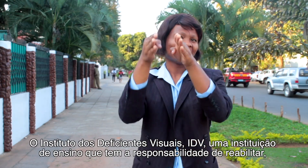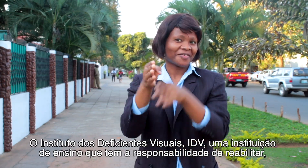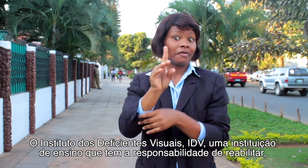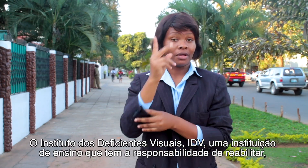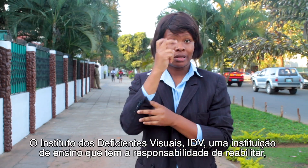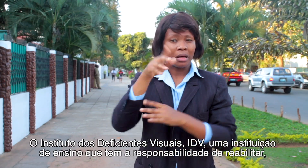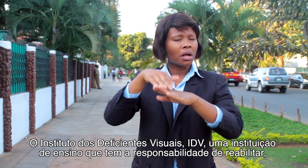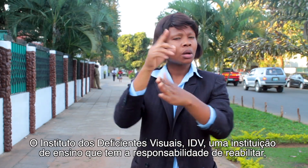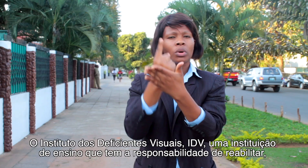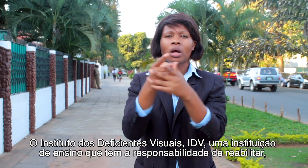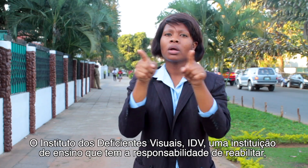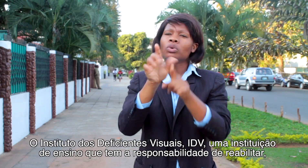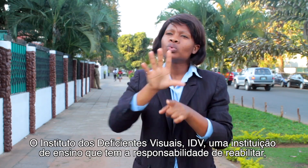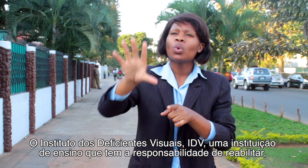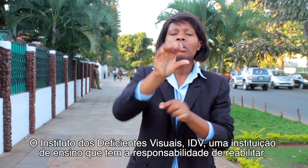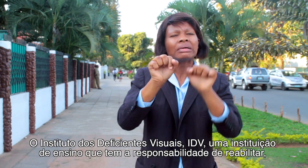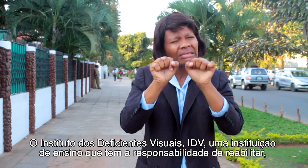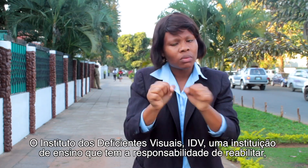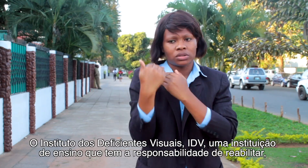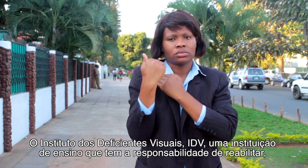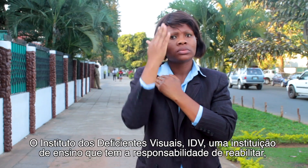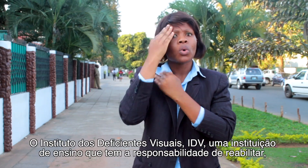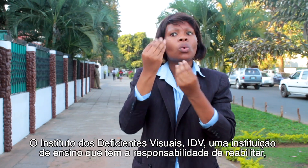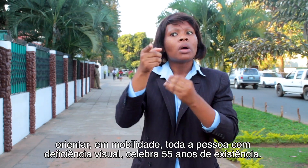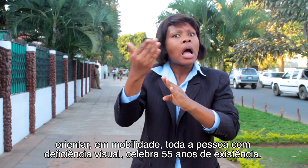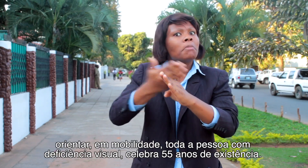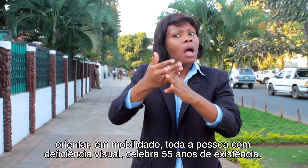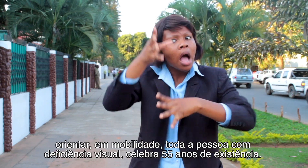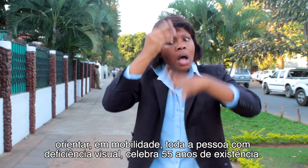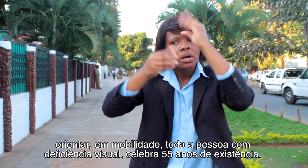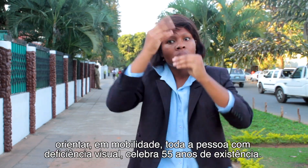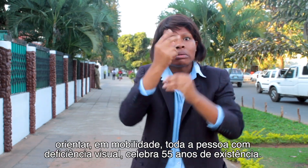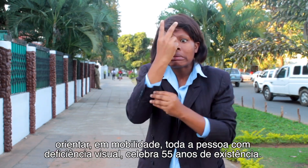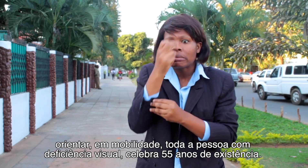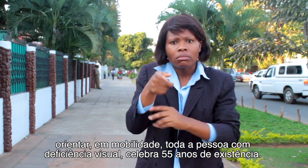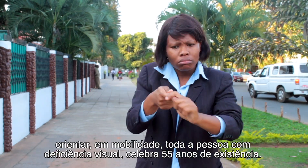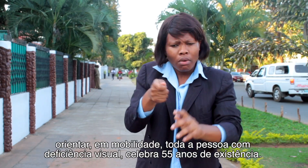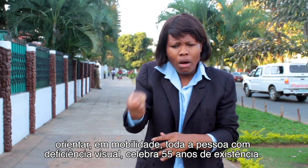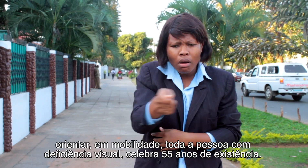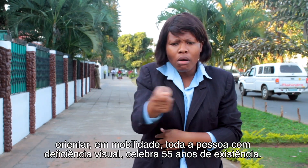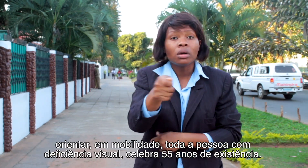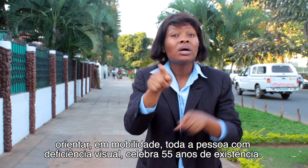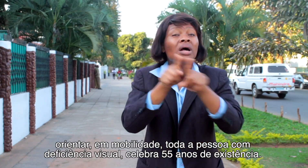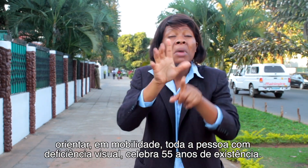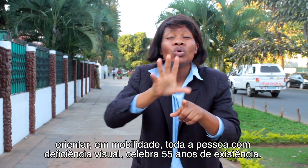instituição de ensino que tem a responsabilidade de reabilitar e orientar em mobilidade toda pessoa com